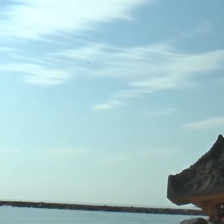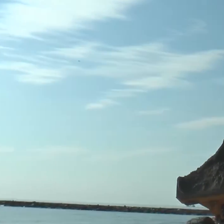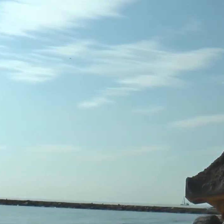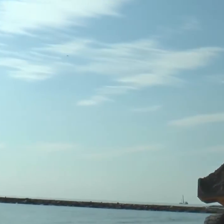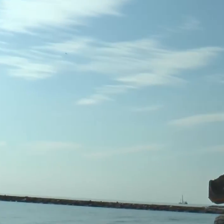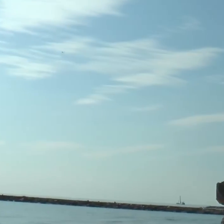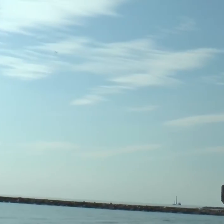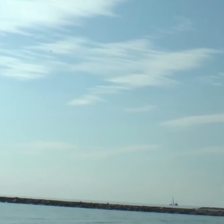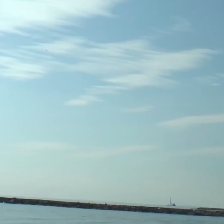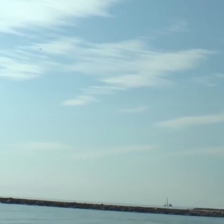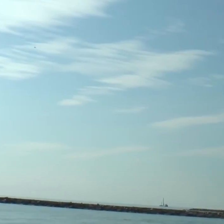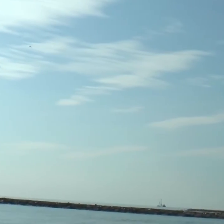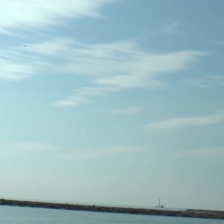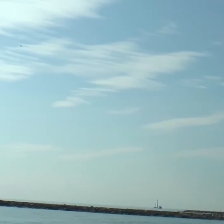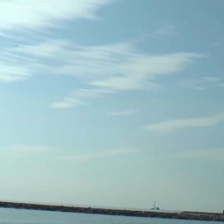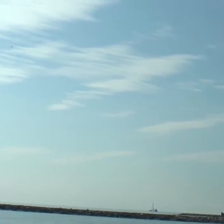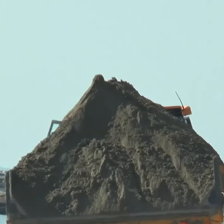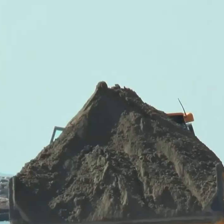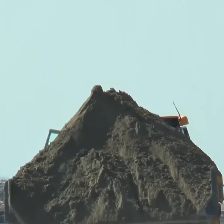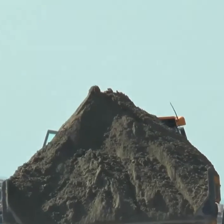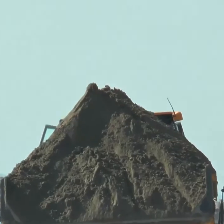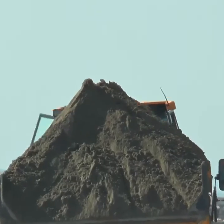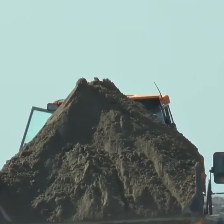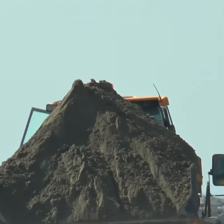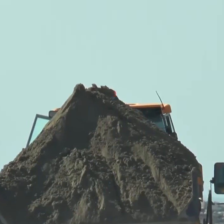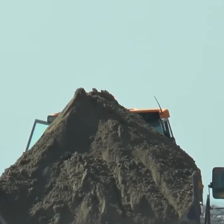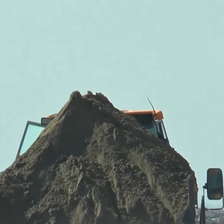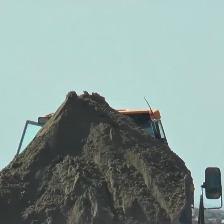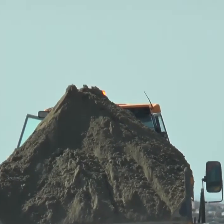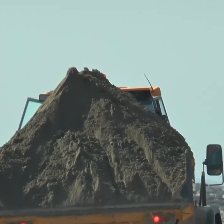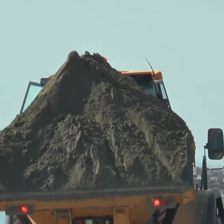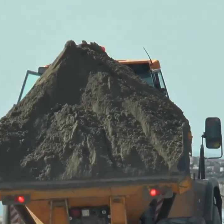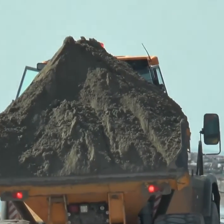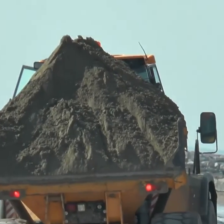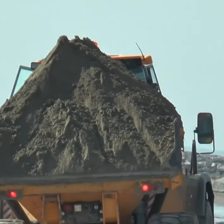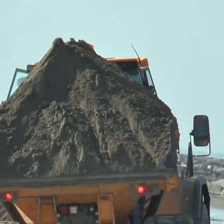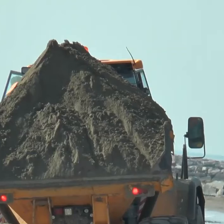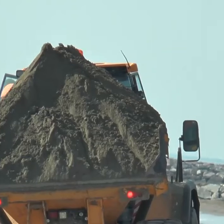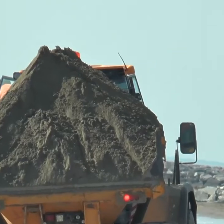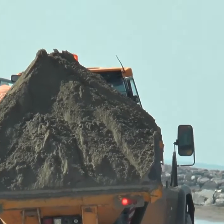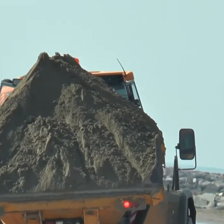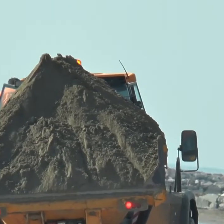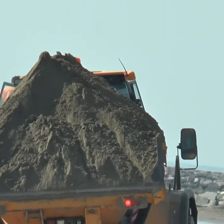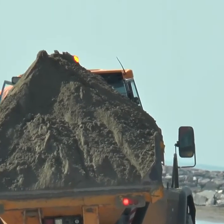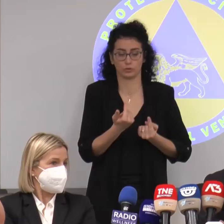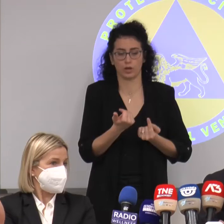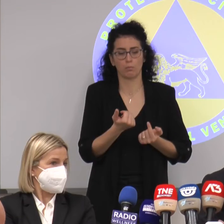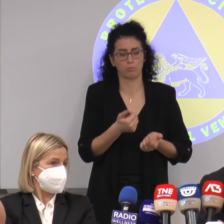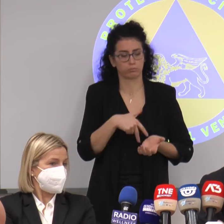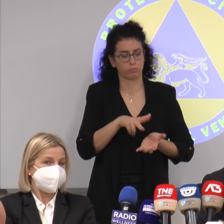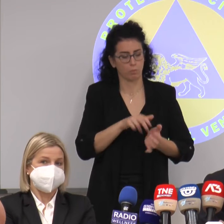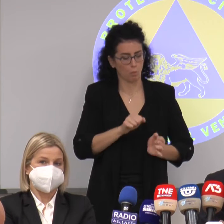chiara allora io penso che il tema dei nostri delle nostre concessioni deve essere rispettoso della storia